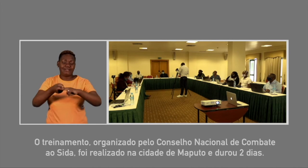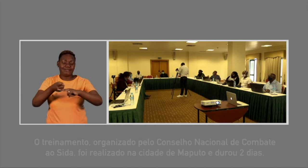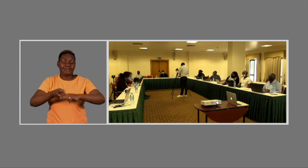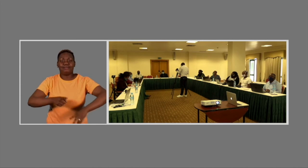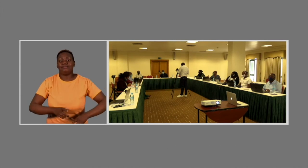dois dias. ParaGuilherme. estamos todos cautiousos. Vamos Obrigado.